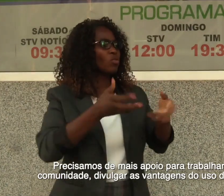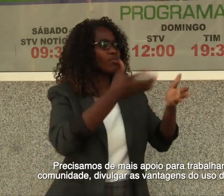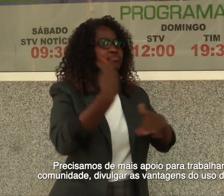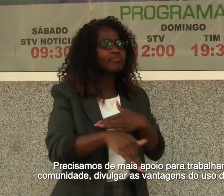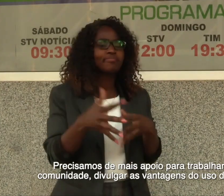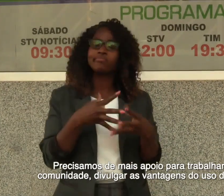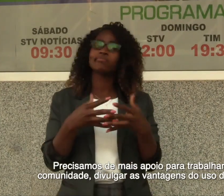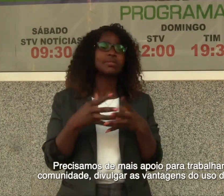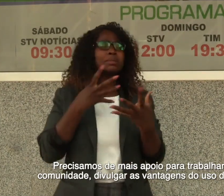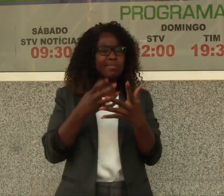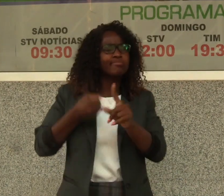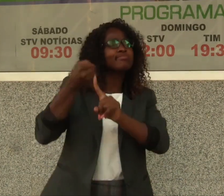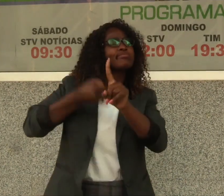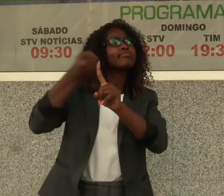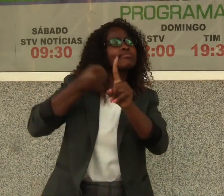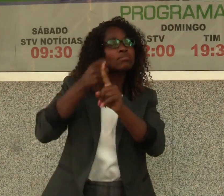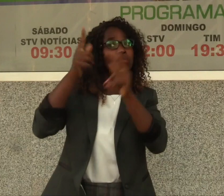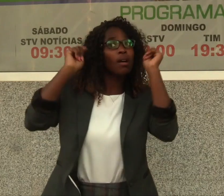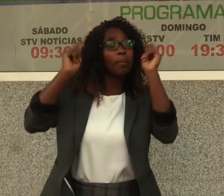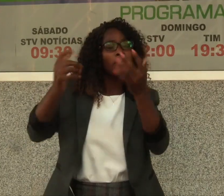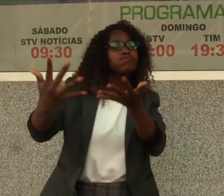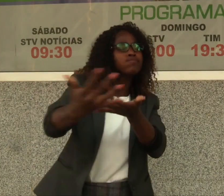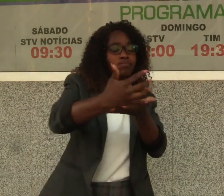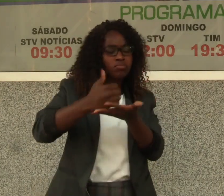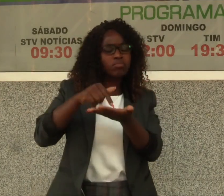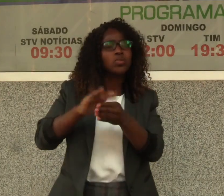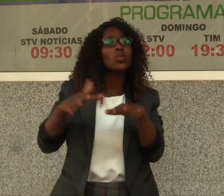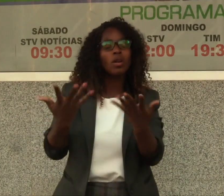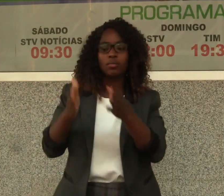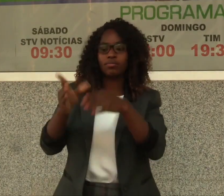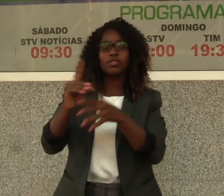divulgar as vantagens do uso das máscaras.